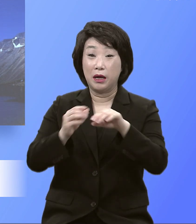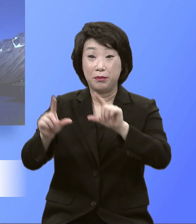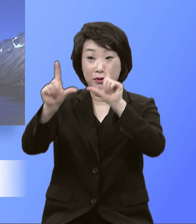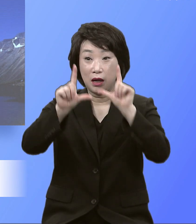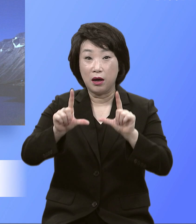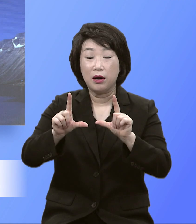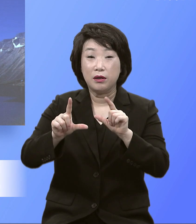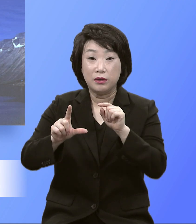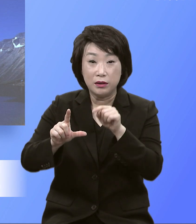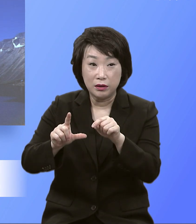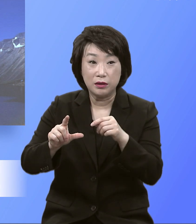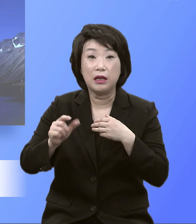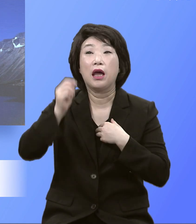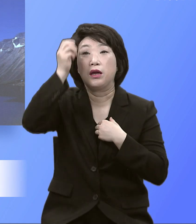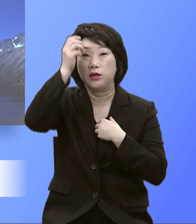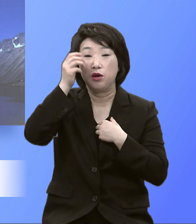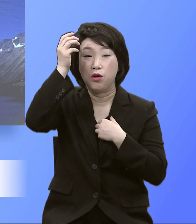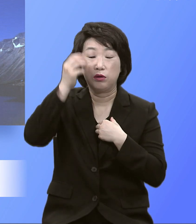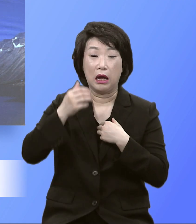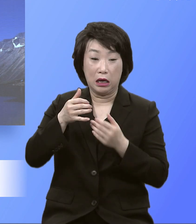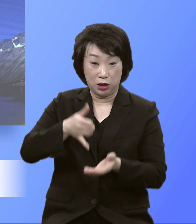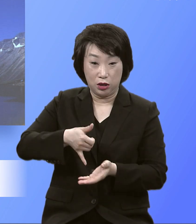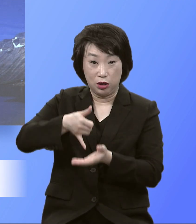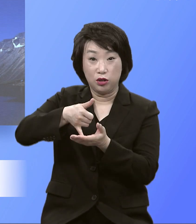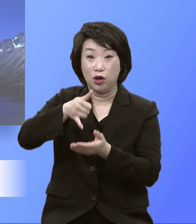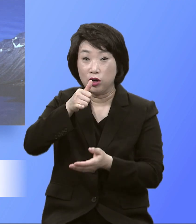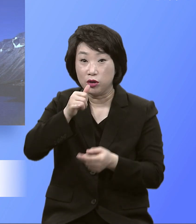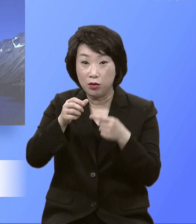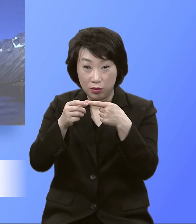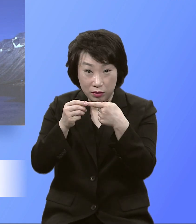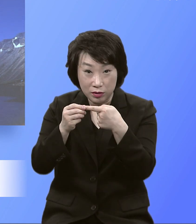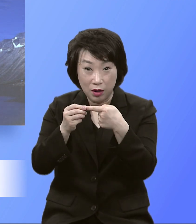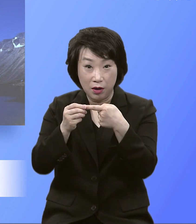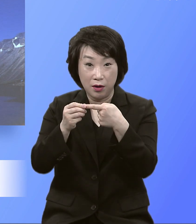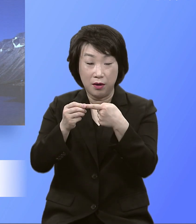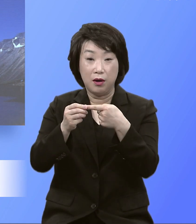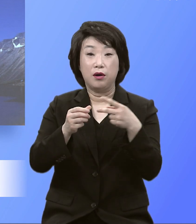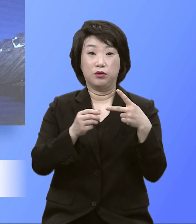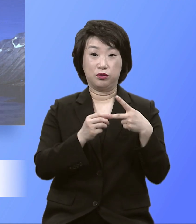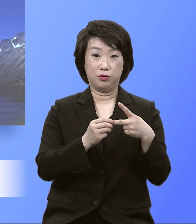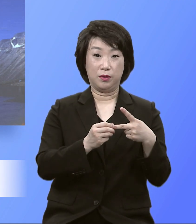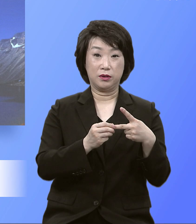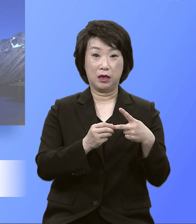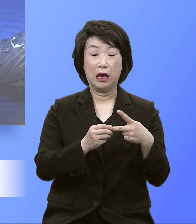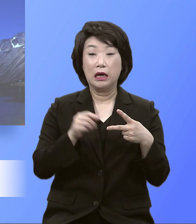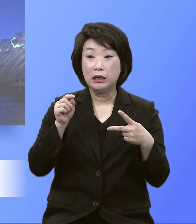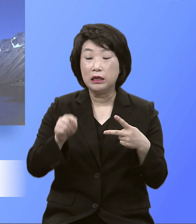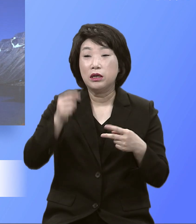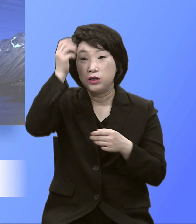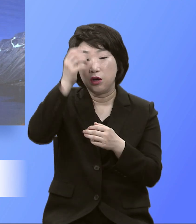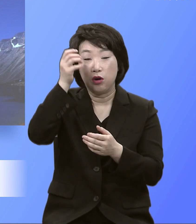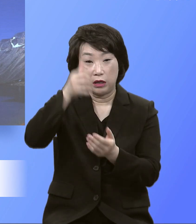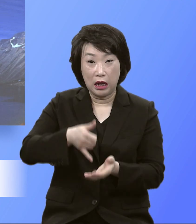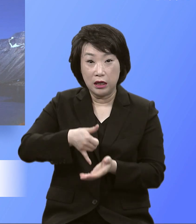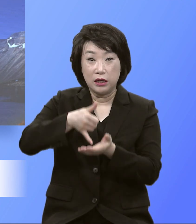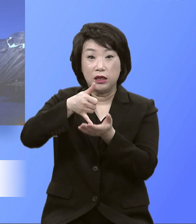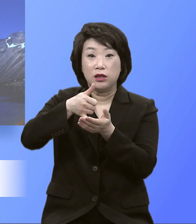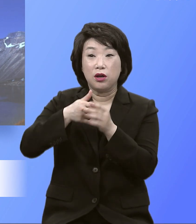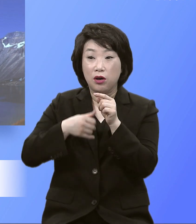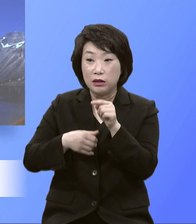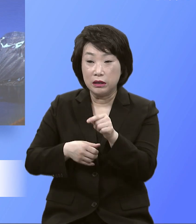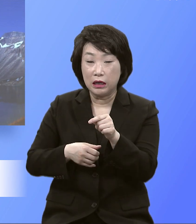살게 하는 내 영적인 인격이 있고, 또 이 영적인